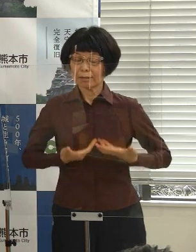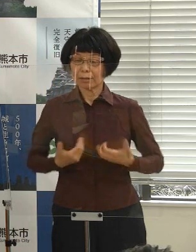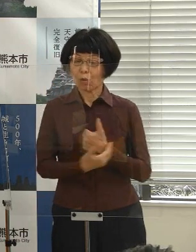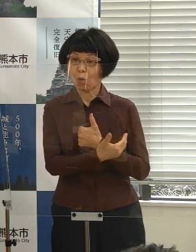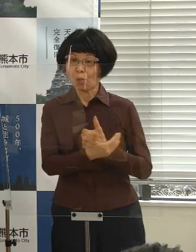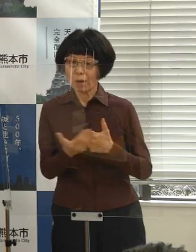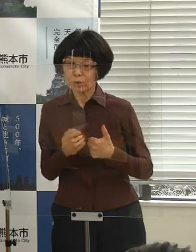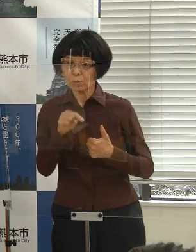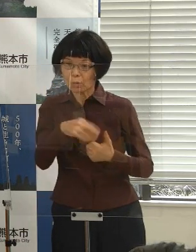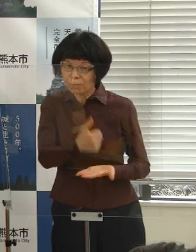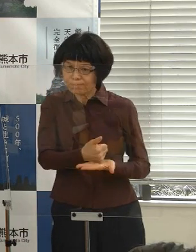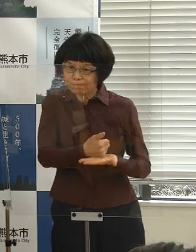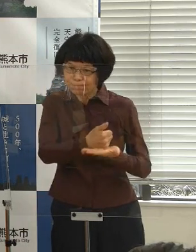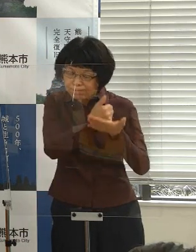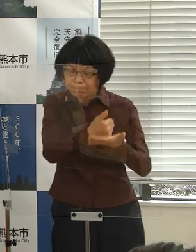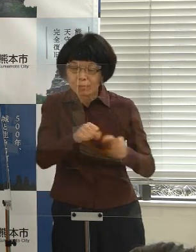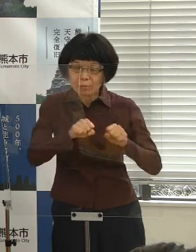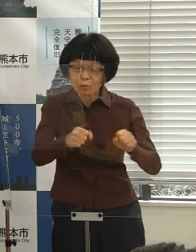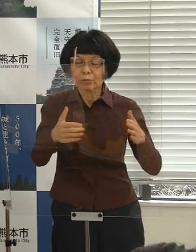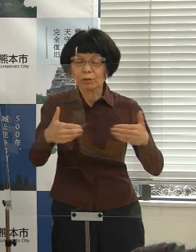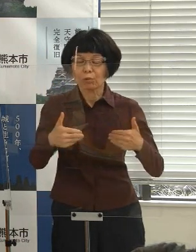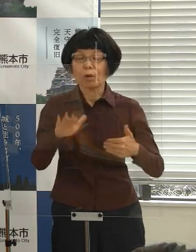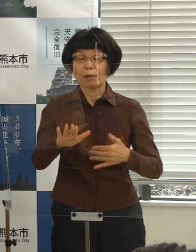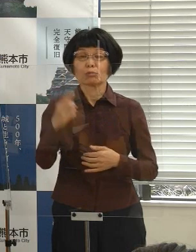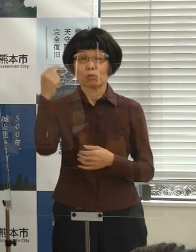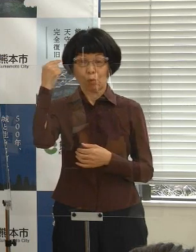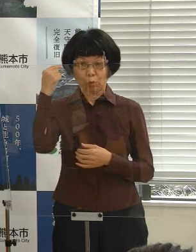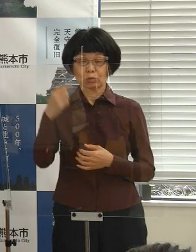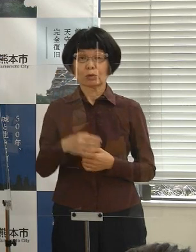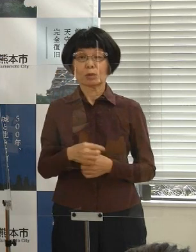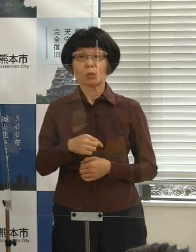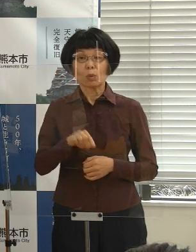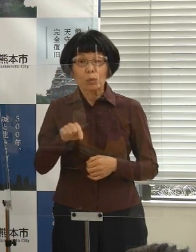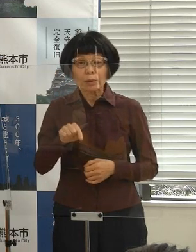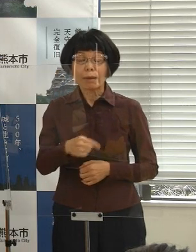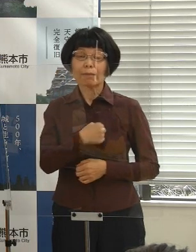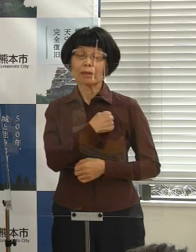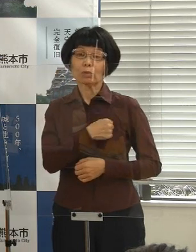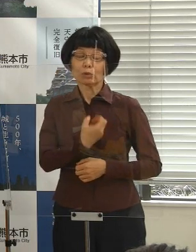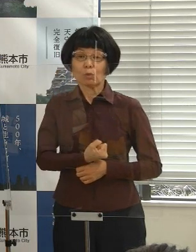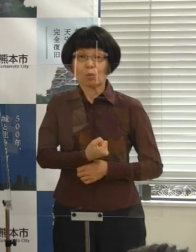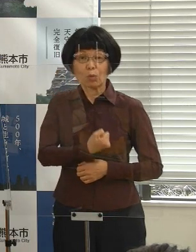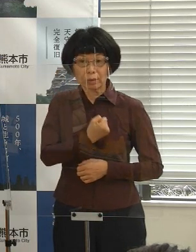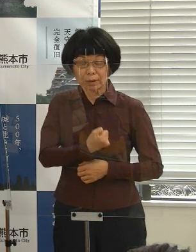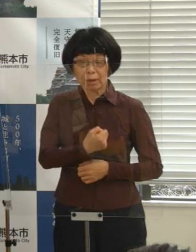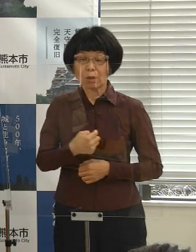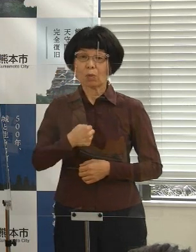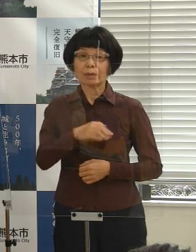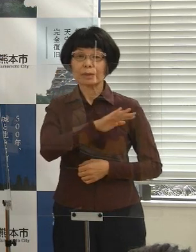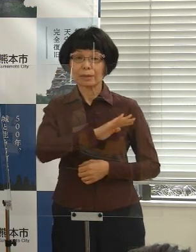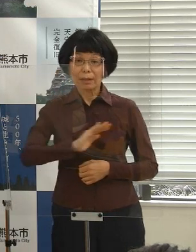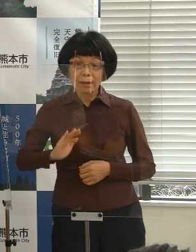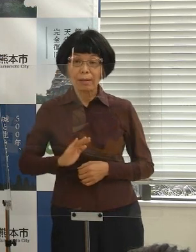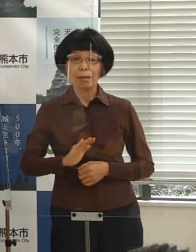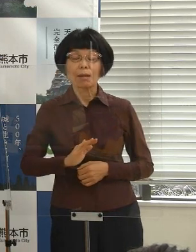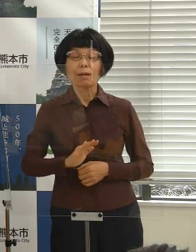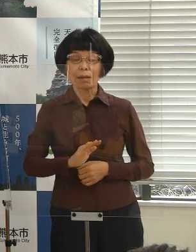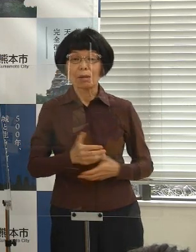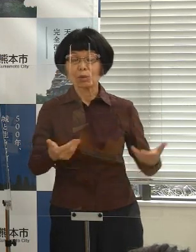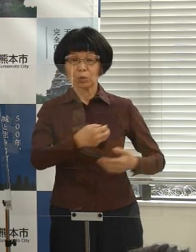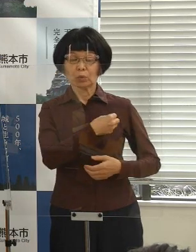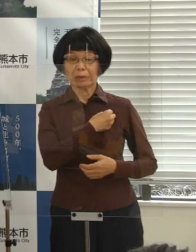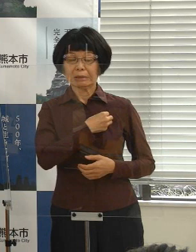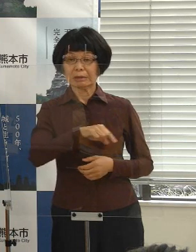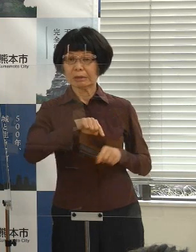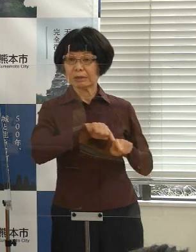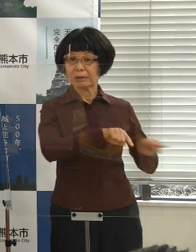大限やっていかなければならないという、そういう気持ちでですね、昨日は私の方から指示をしたところでありますし、交通局